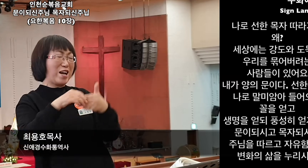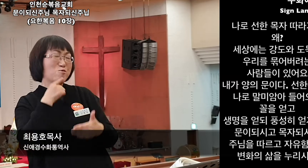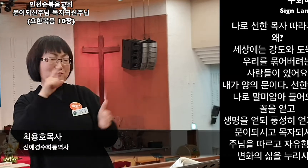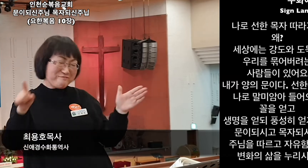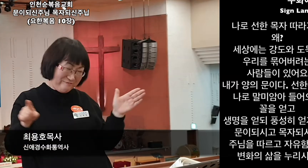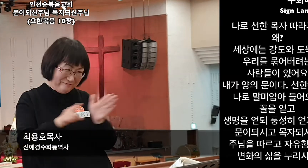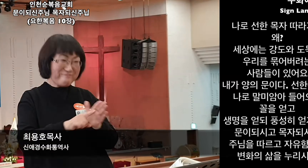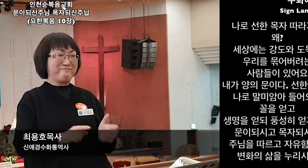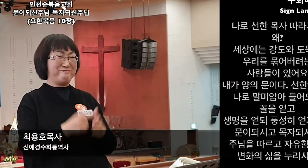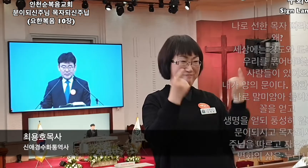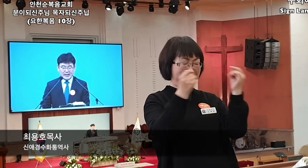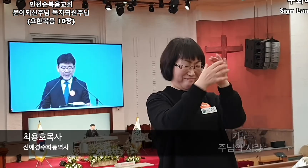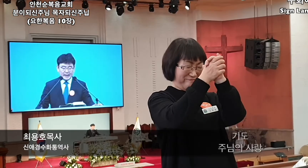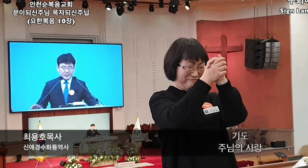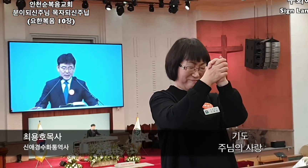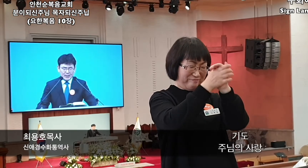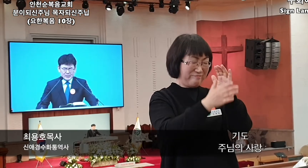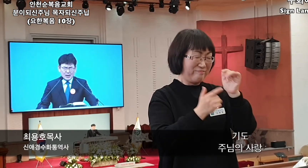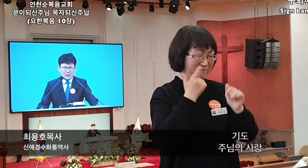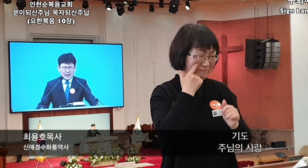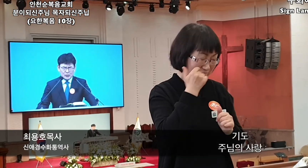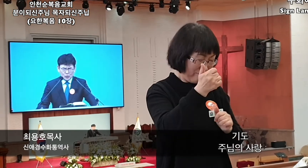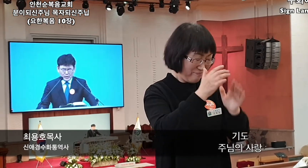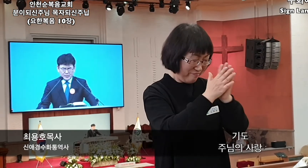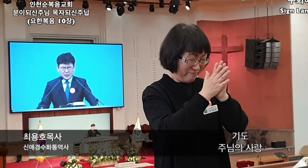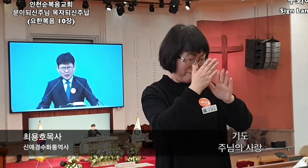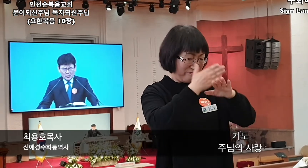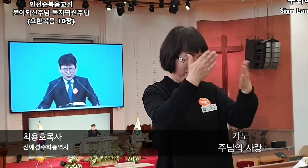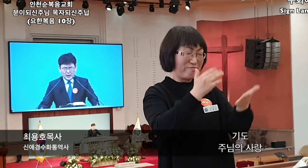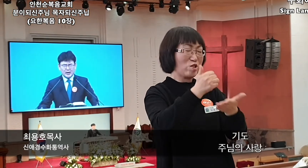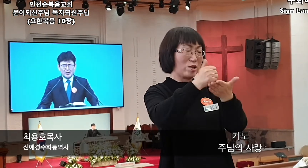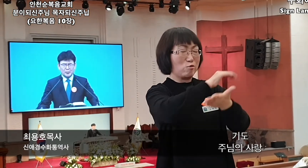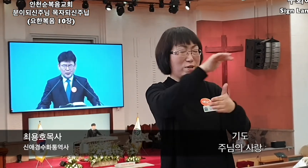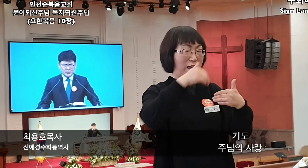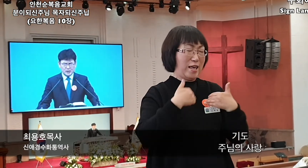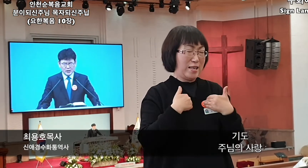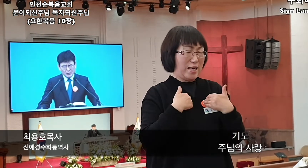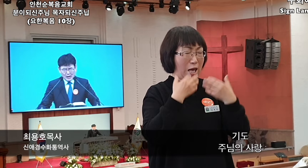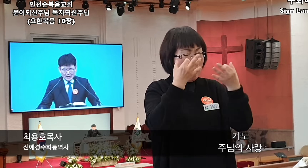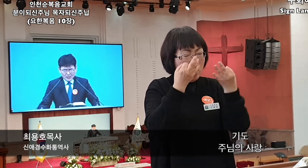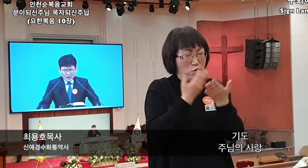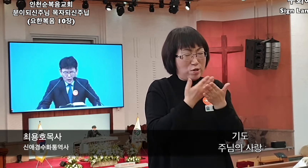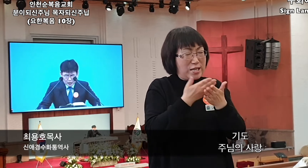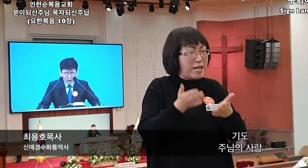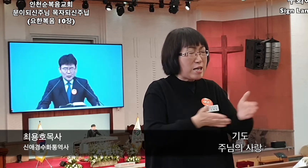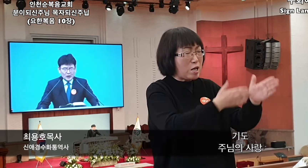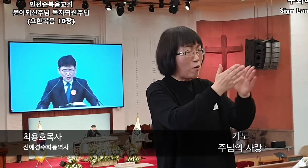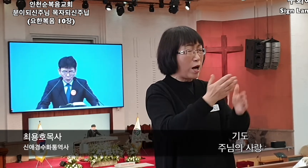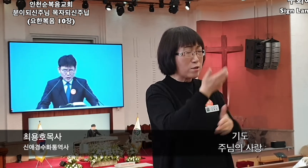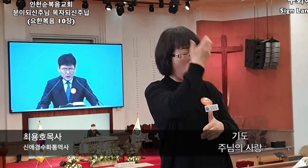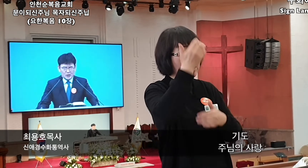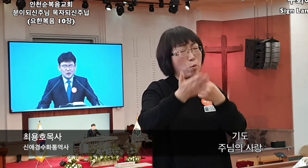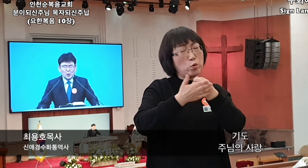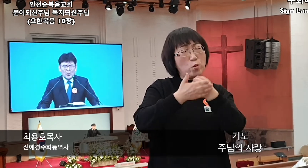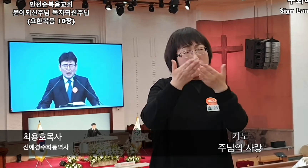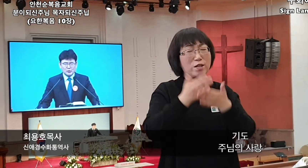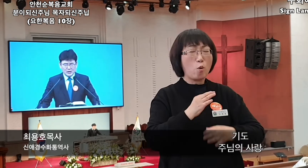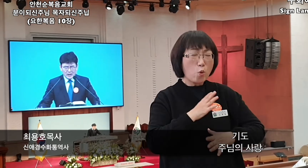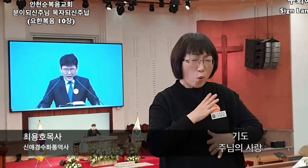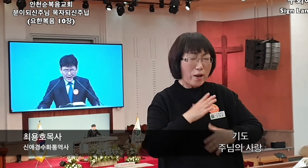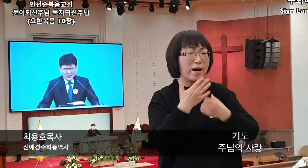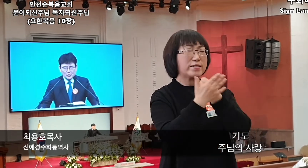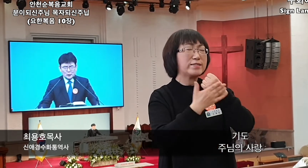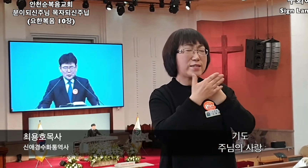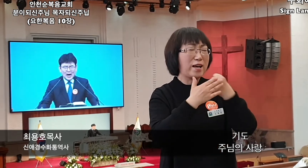줄 믿습니다. 기도하겠습니다. 하나님 감사합니다. 주께서 우리에게 보이시는 길과 성령님 우리를 도우시는 그